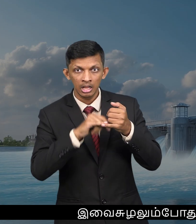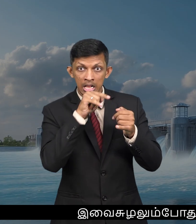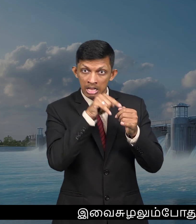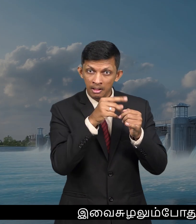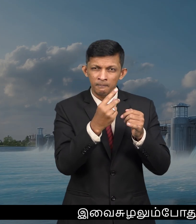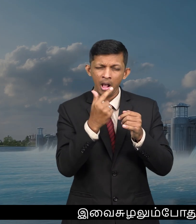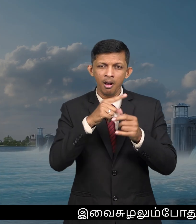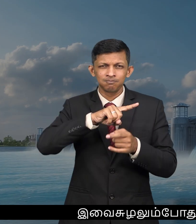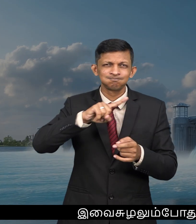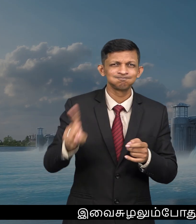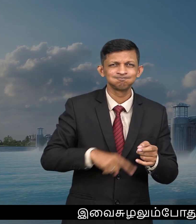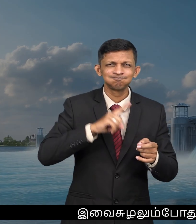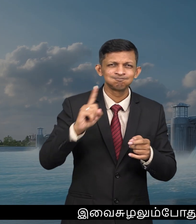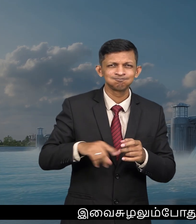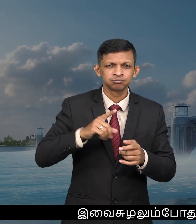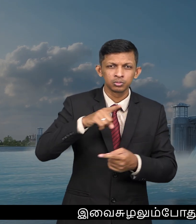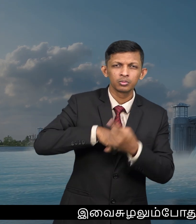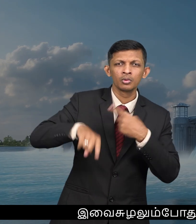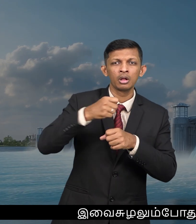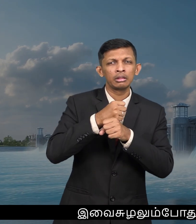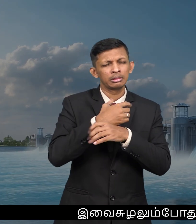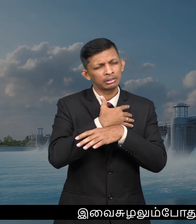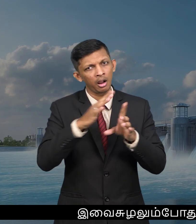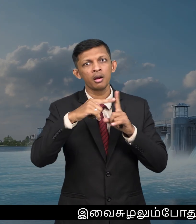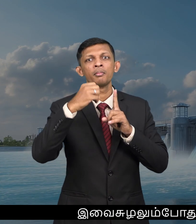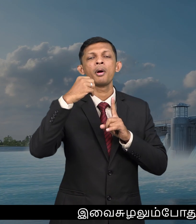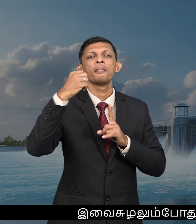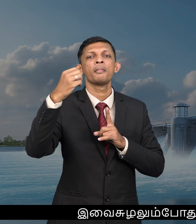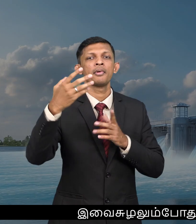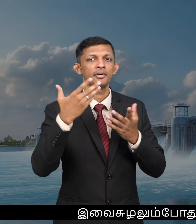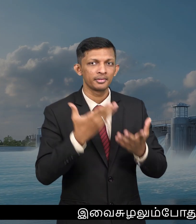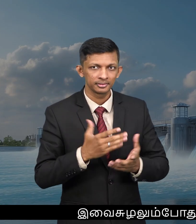இவை சுழலும் போது மின்சாரம் உற்பத்தி ஆகிறது.